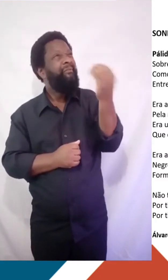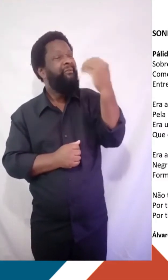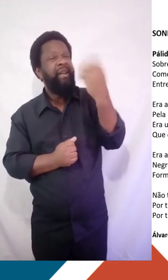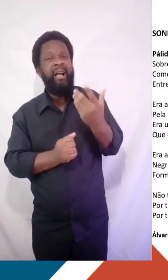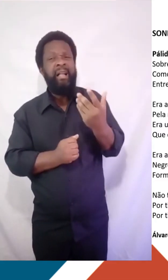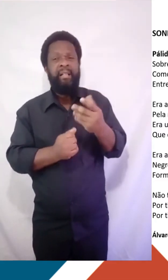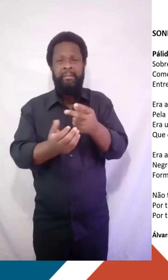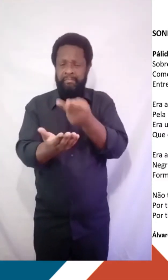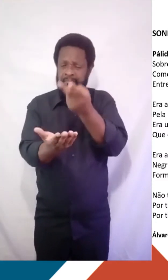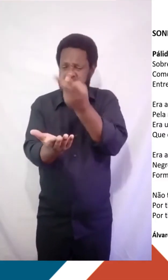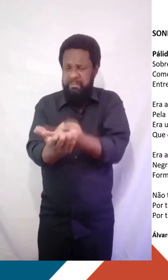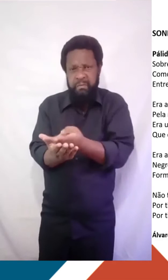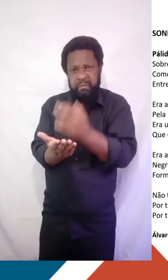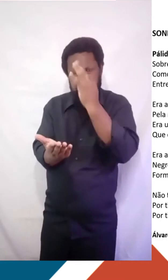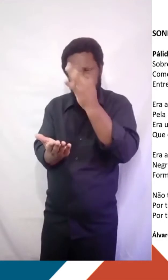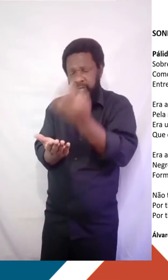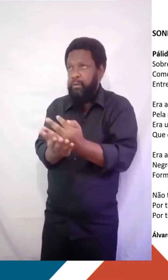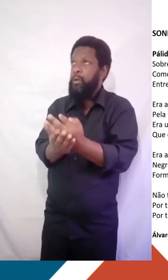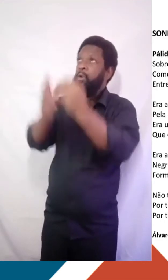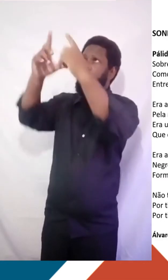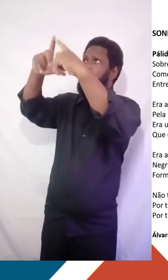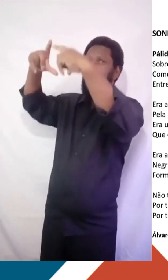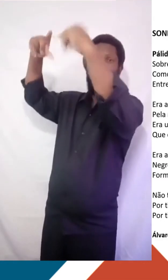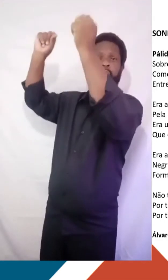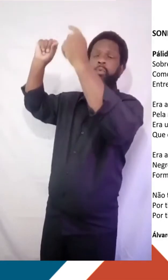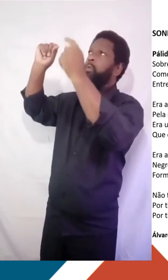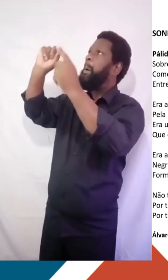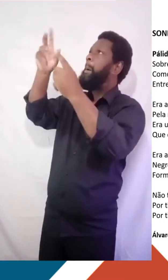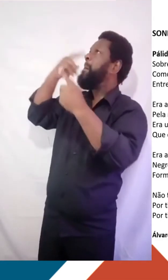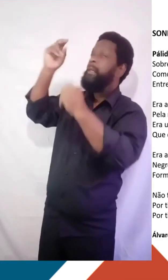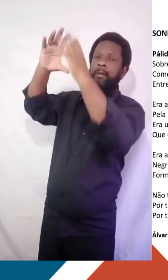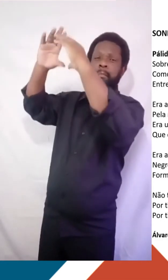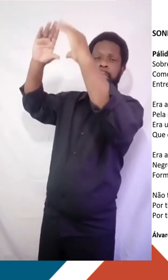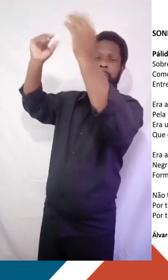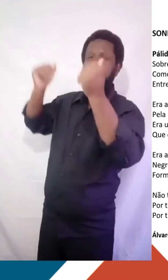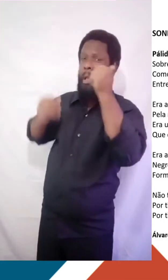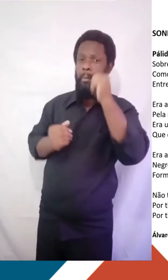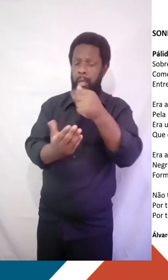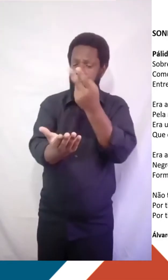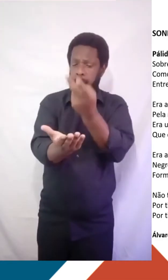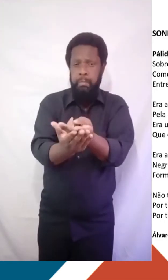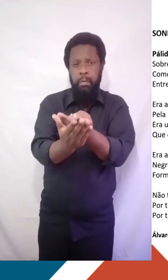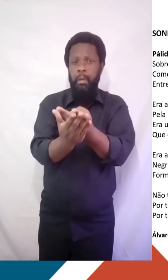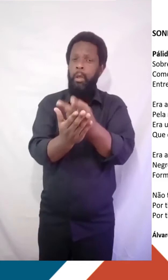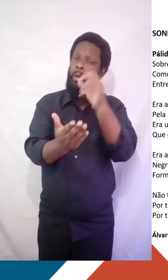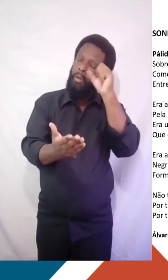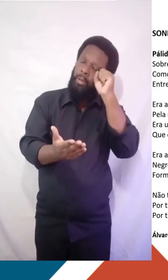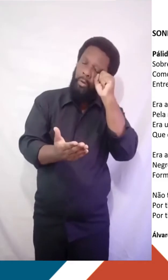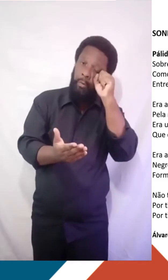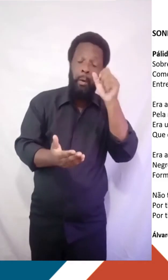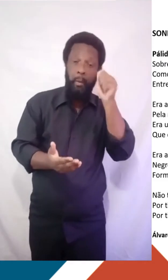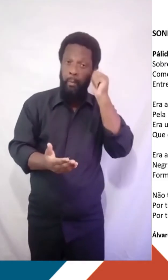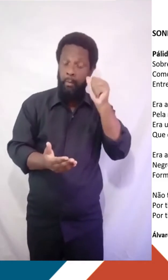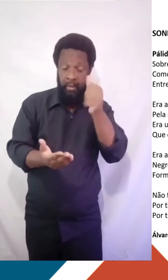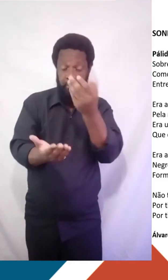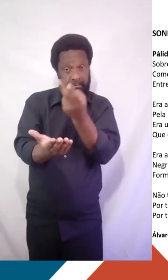sobre o leito de flores reclinada, como a lua por noite embalsamada, entre as nuvens do amor ela dormia. Era a virgem do mar